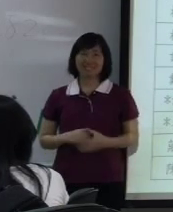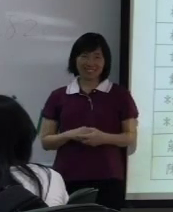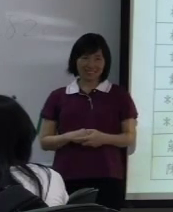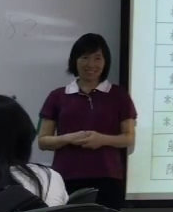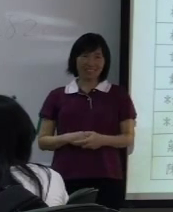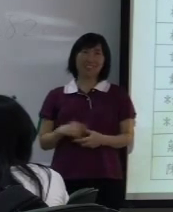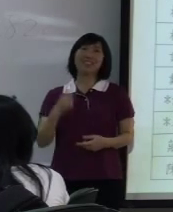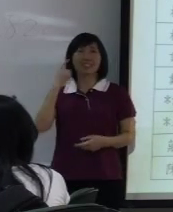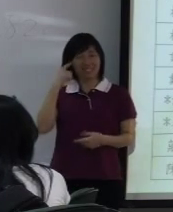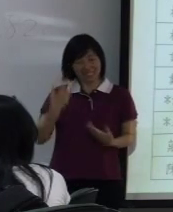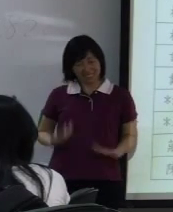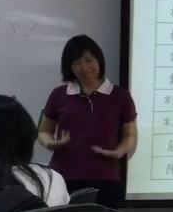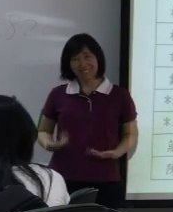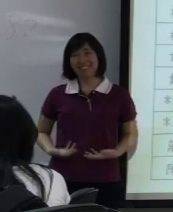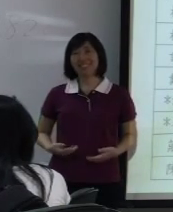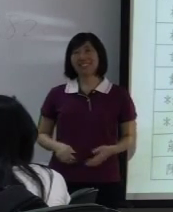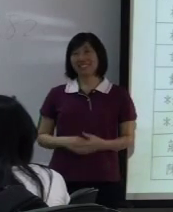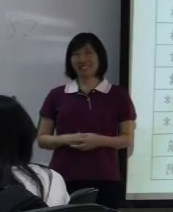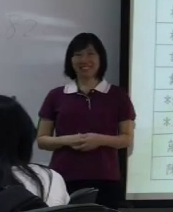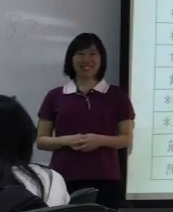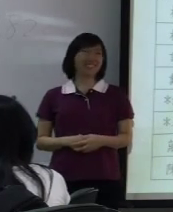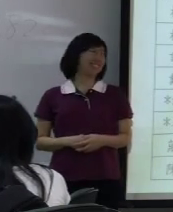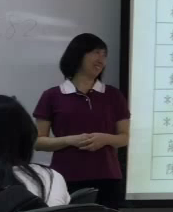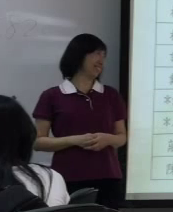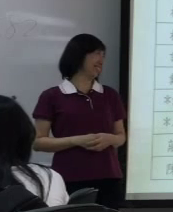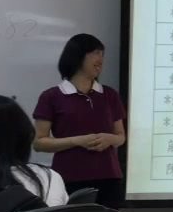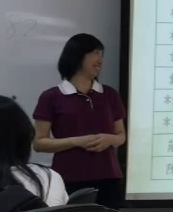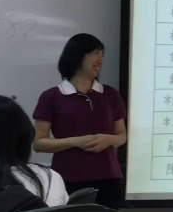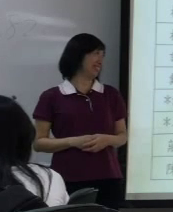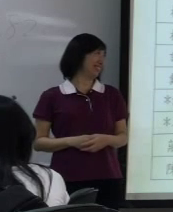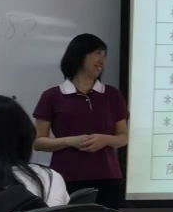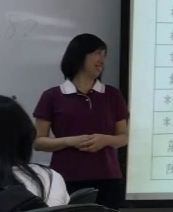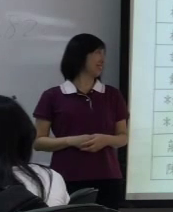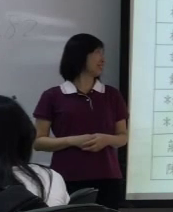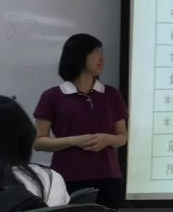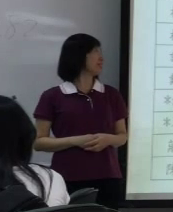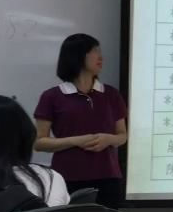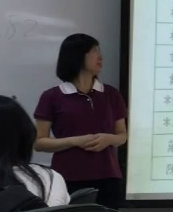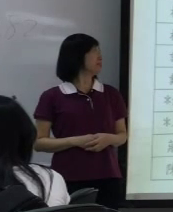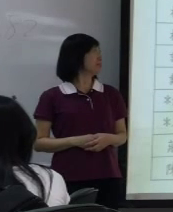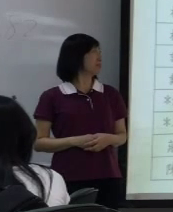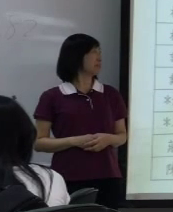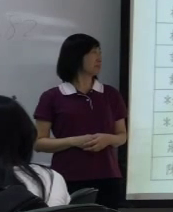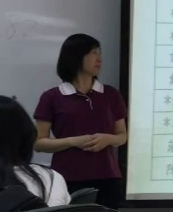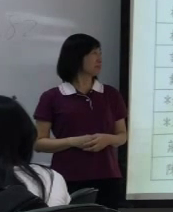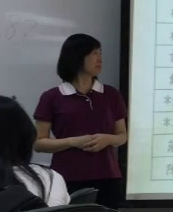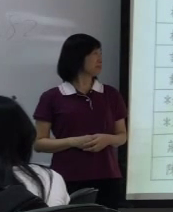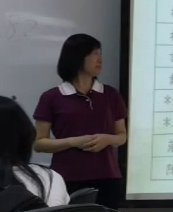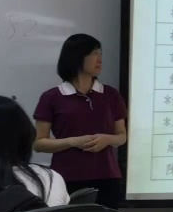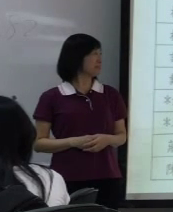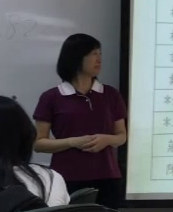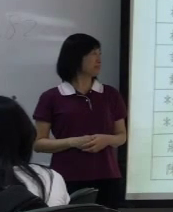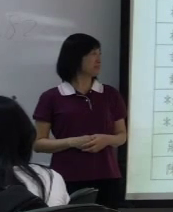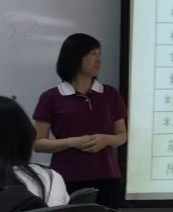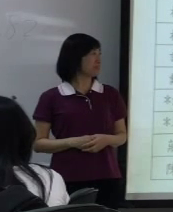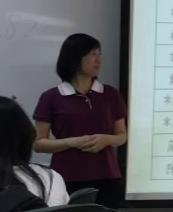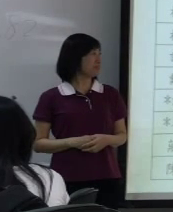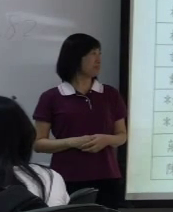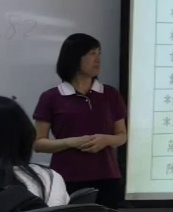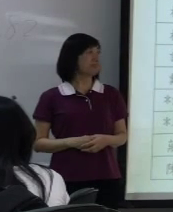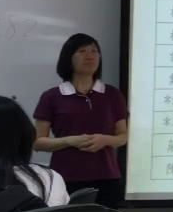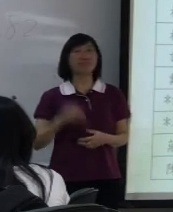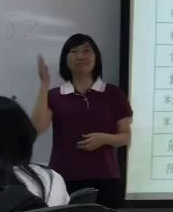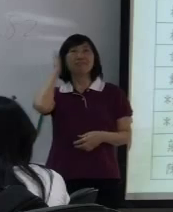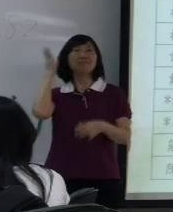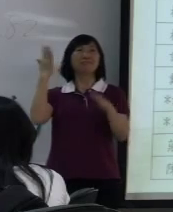让我休息一下，我该休息了哦。好，接下来是我们，台